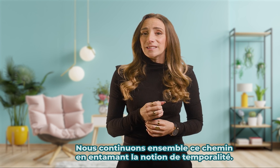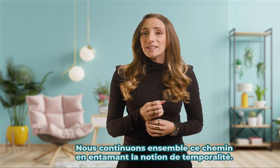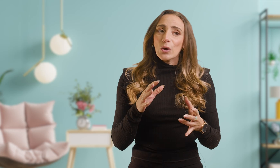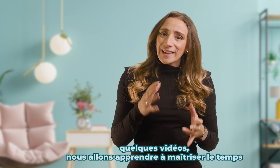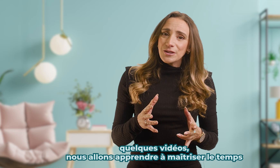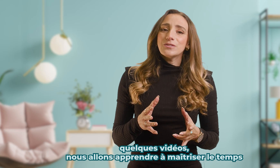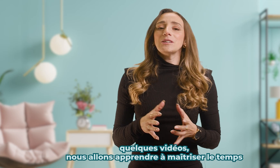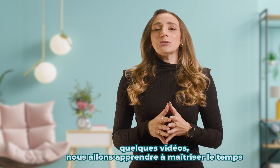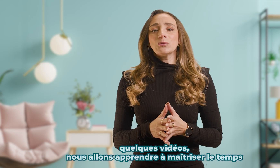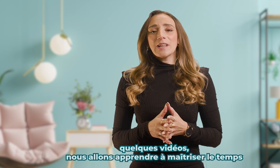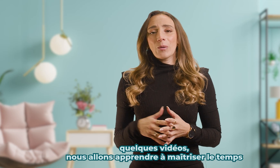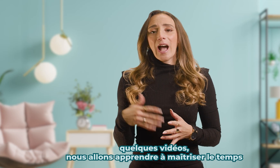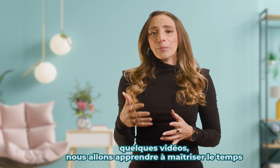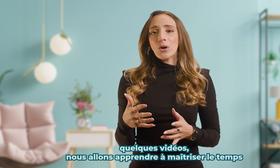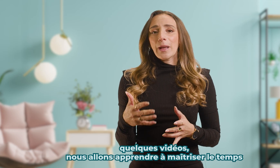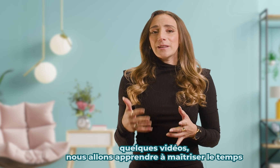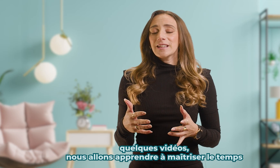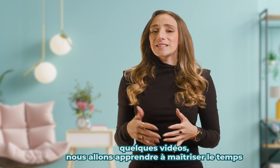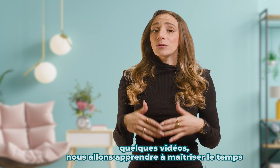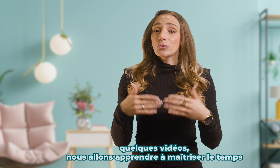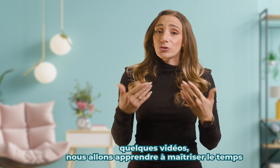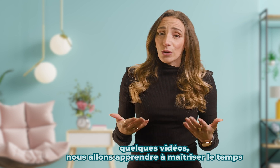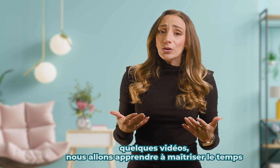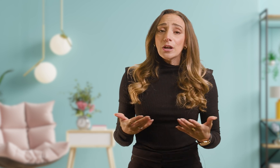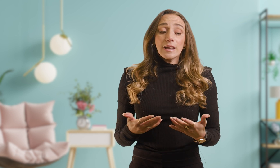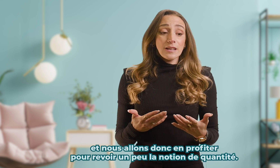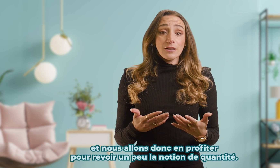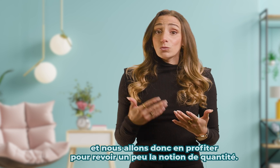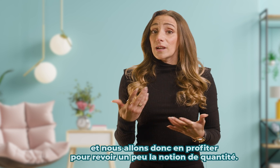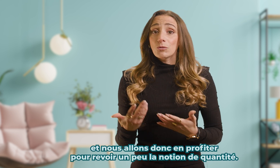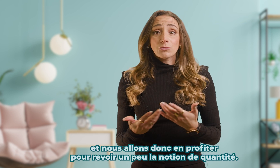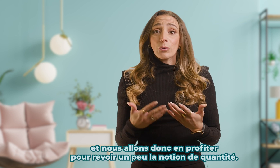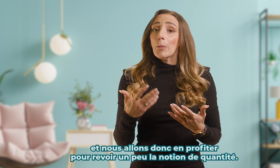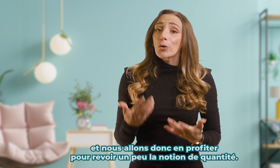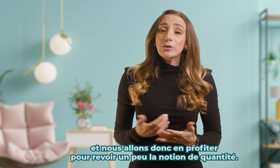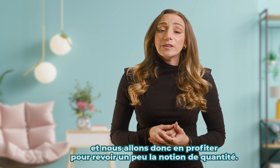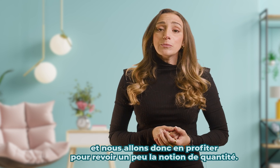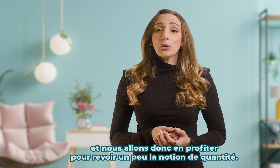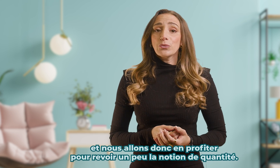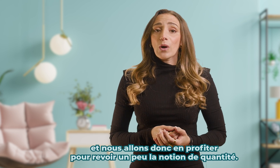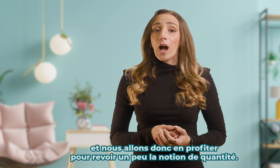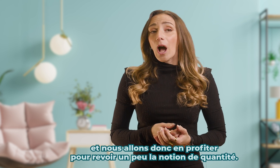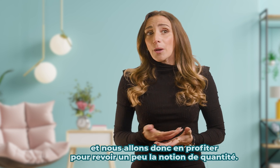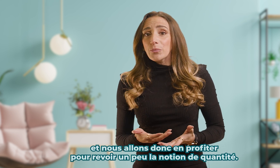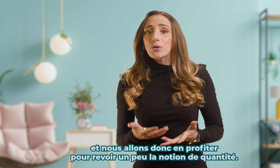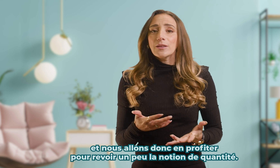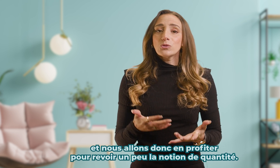temporalité. Sur quelques vidéos, nous allons apprendre à maîtriser le temps et nous allons donc en profiter pour revoir un peu la notion